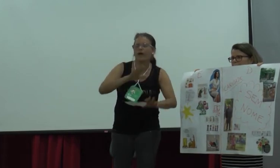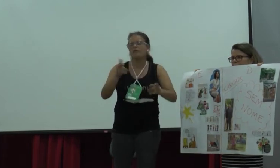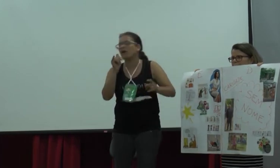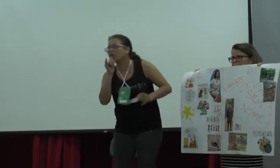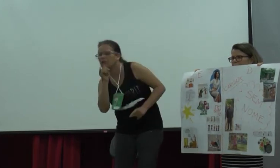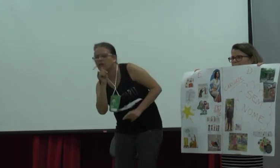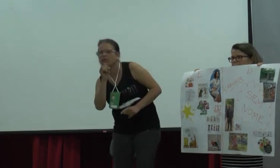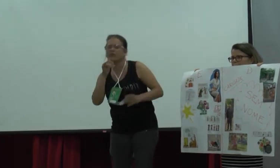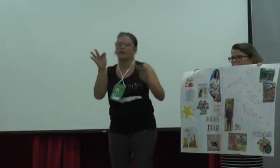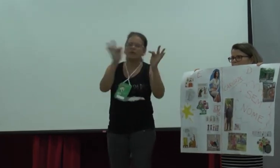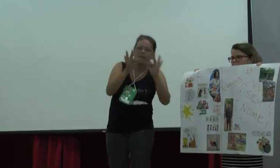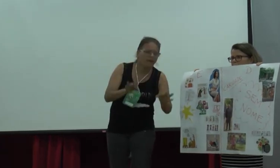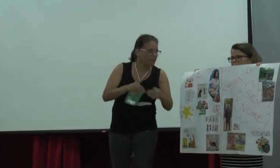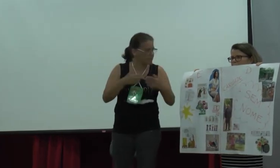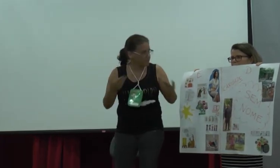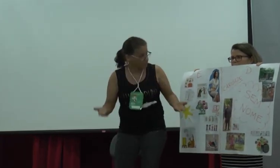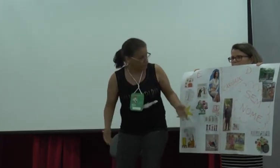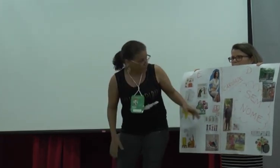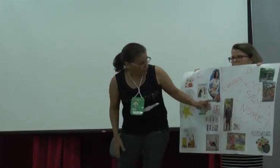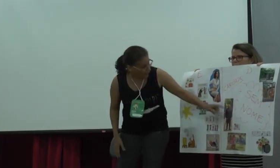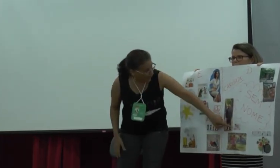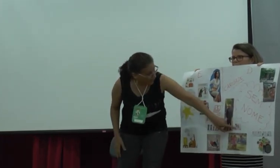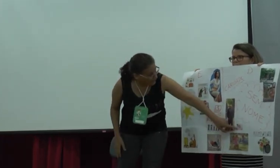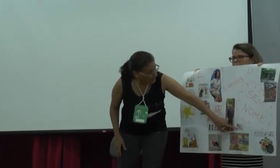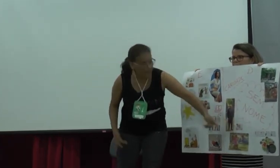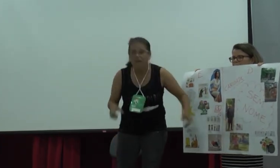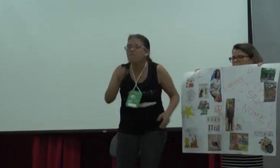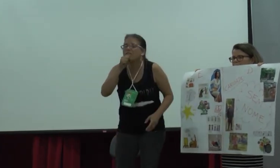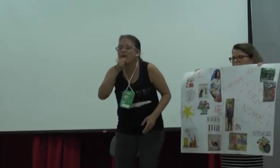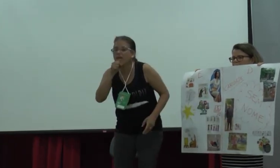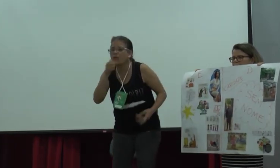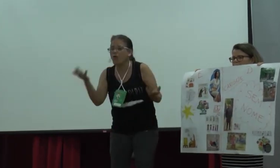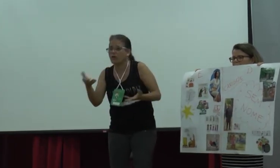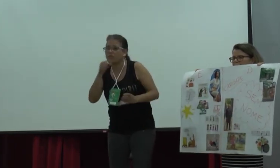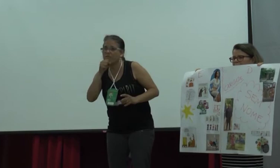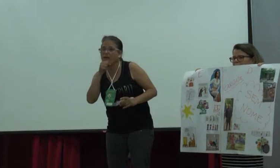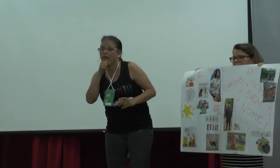na Bíblia, no Evangelho.